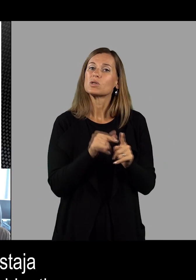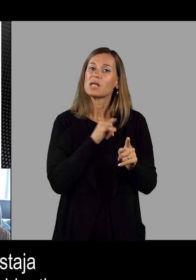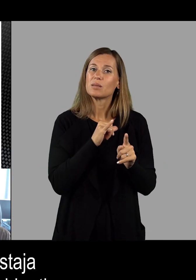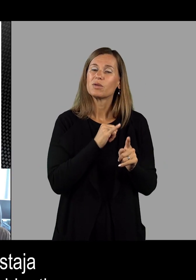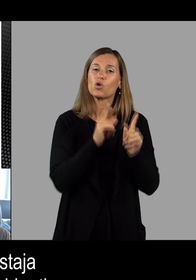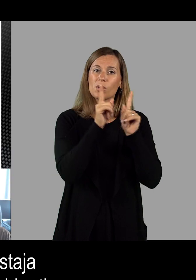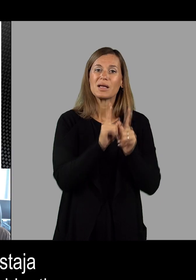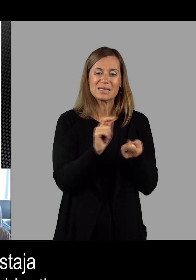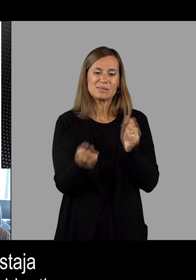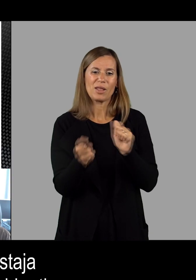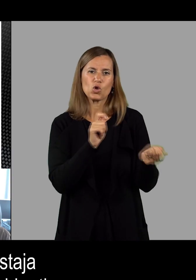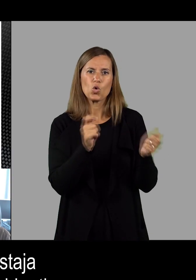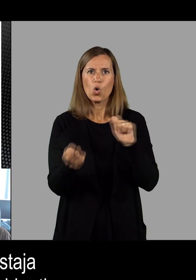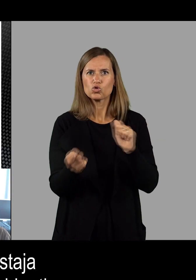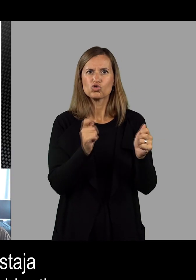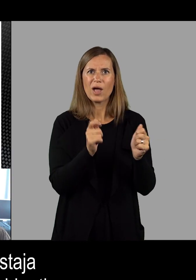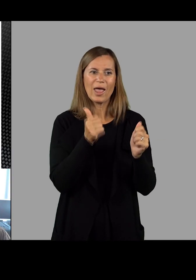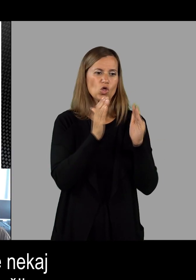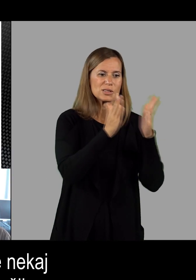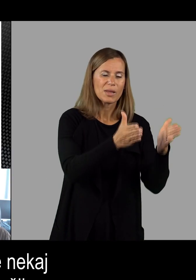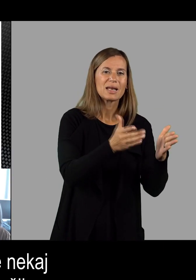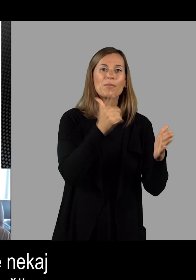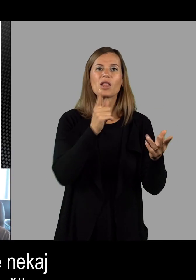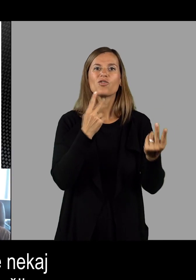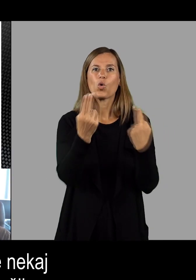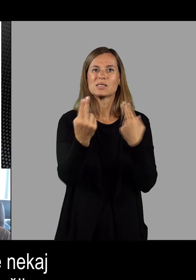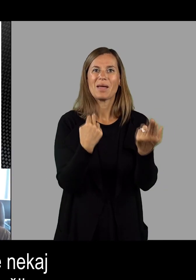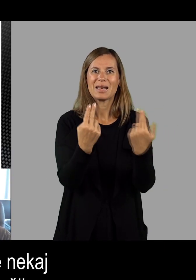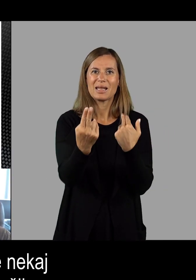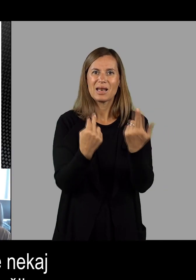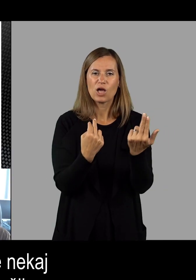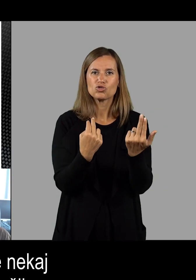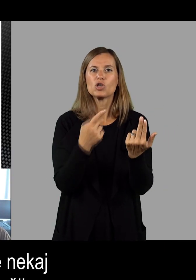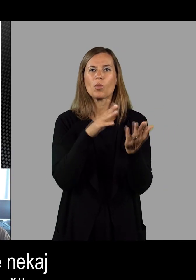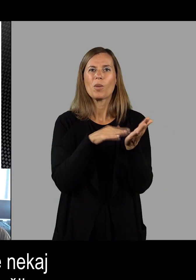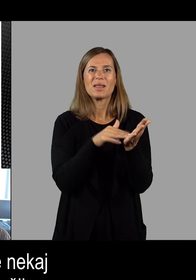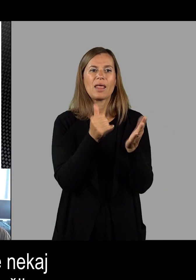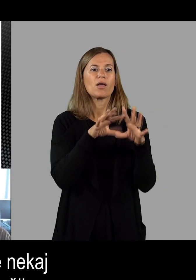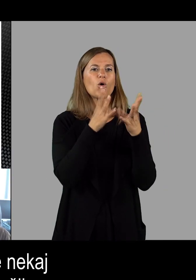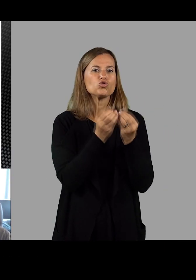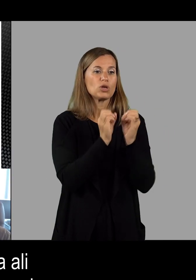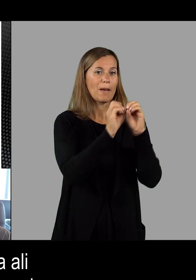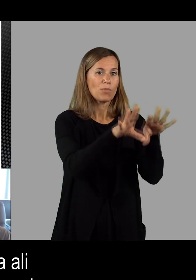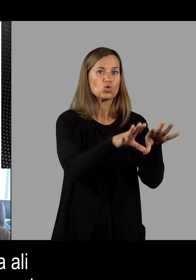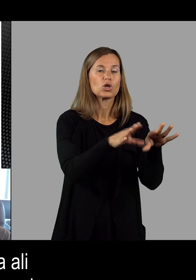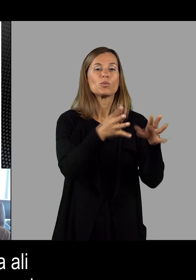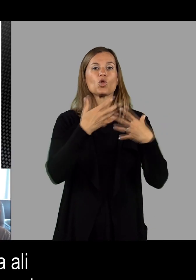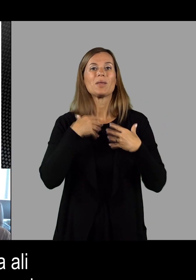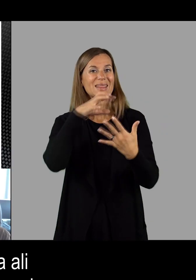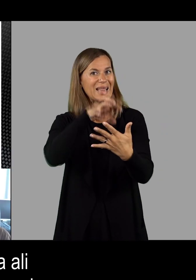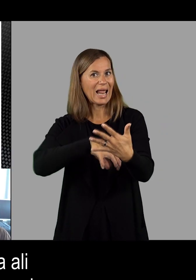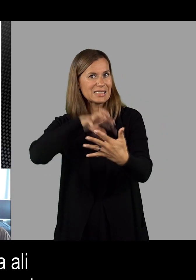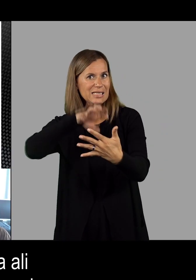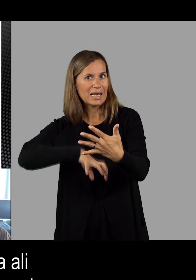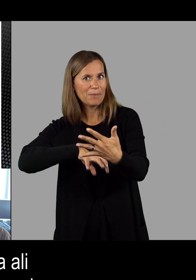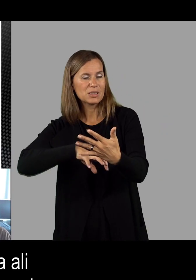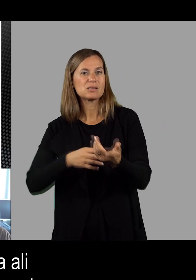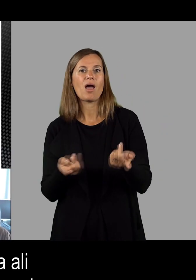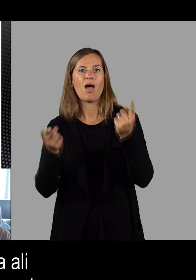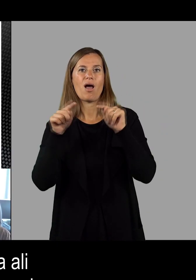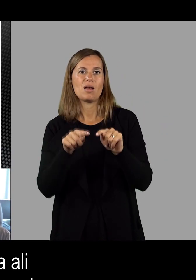zanimivost obstaja izmenjujoč enosmerni ali pa hkratni dvosmerni način, torej da se neke večje količine posnetkov pošlje in dobi potem transkripcija ali pa se